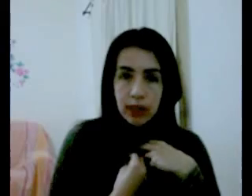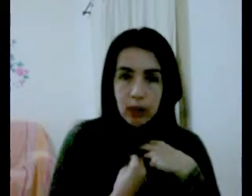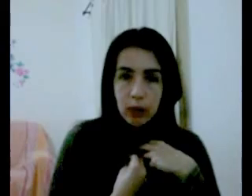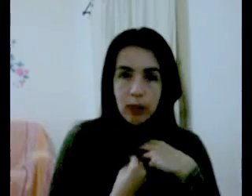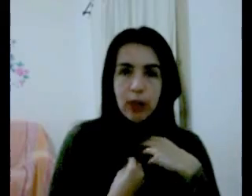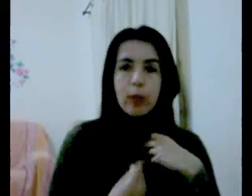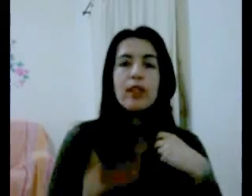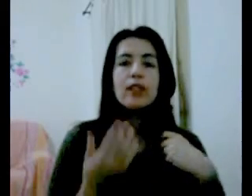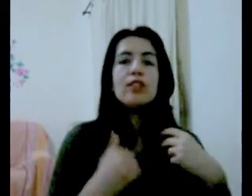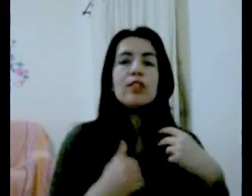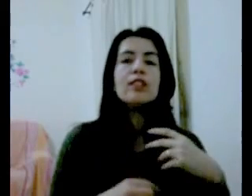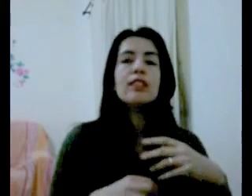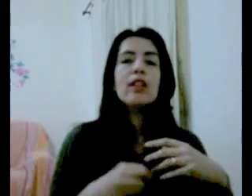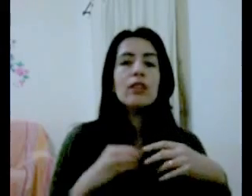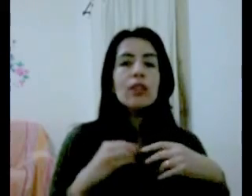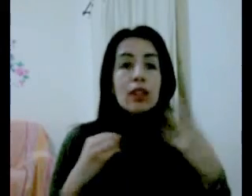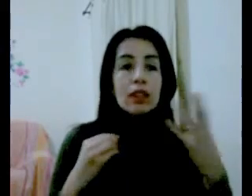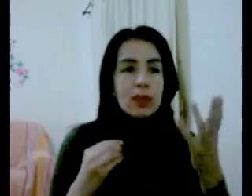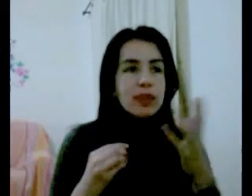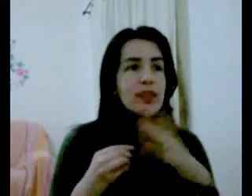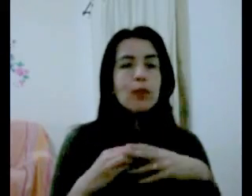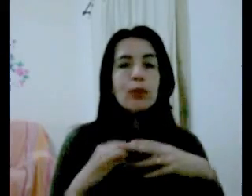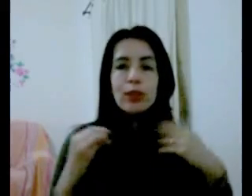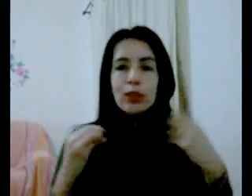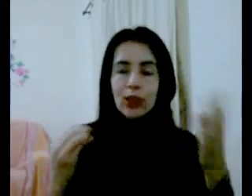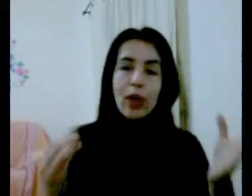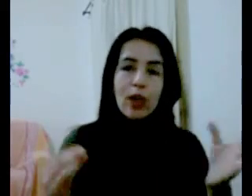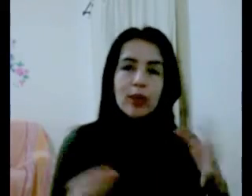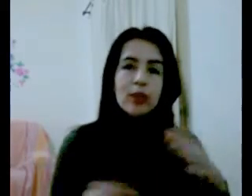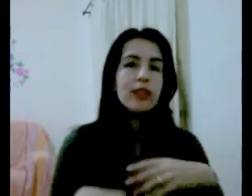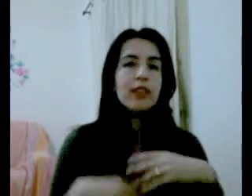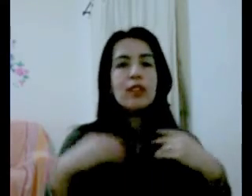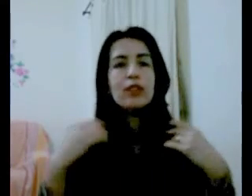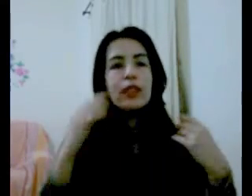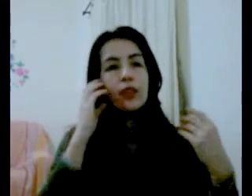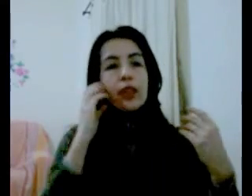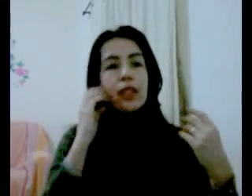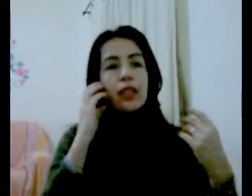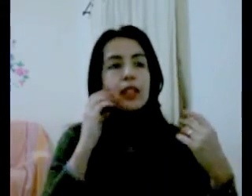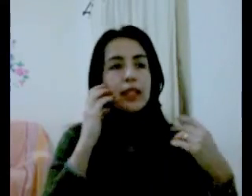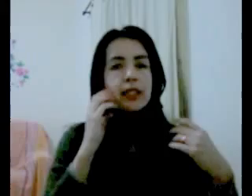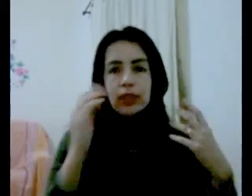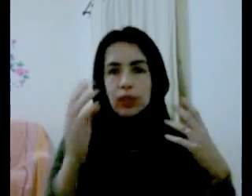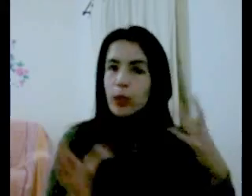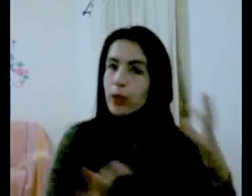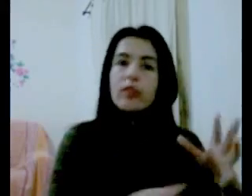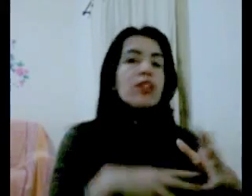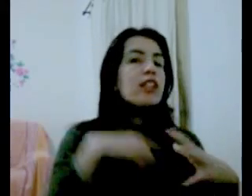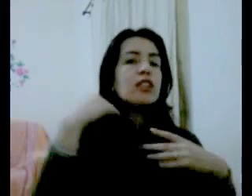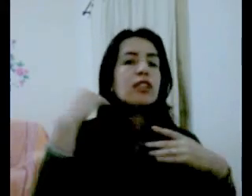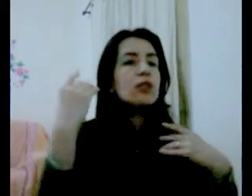estava brincando comigo, né, porque antes disso ele estava falando, nossa, mas você sabe tudo isso de nome, que eu falei que eu tinha feito, né, hidrossalpingografia, que eu